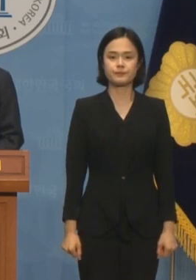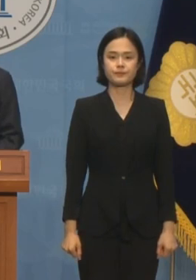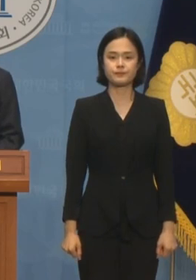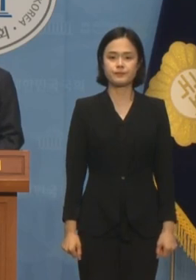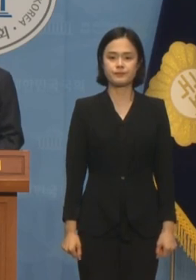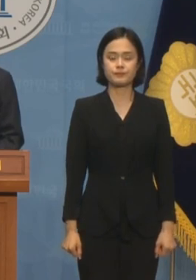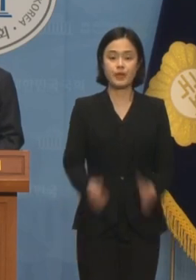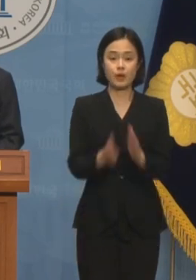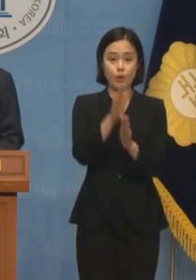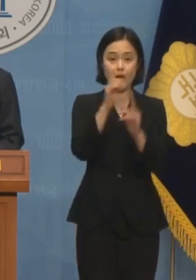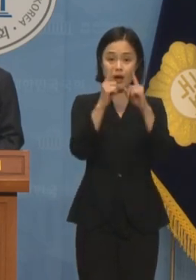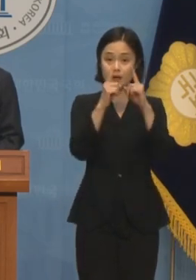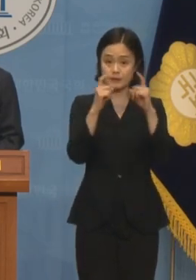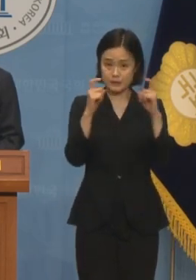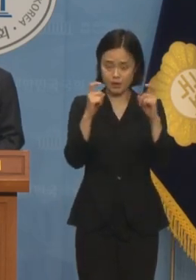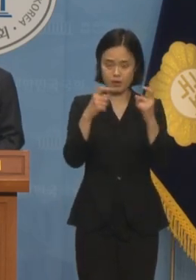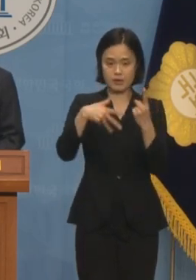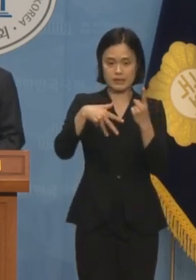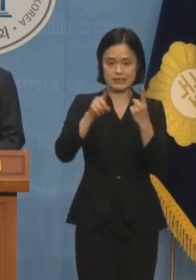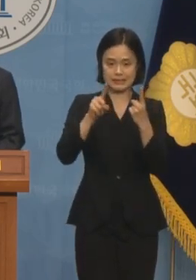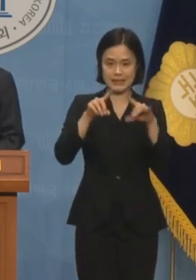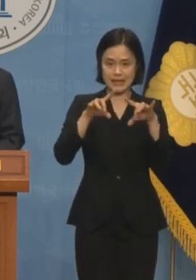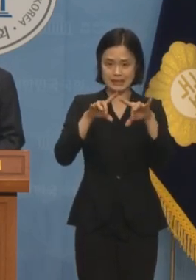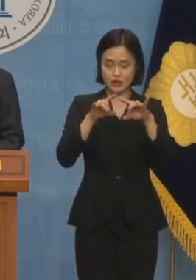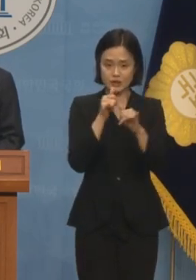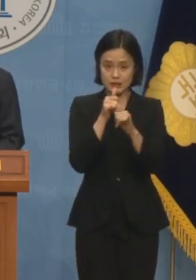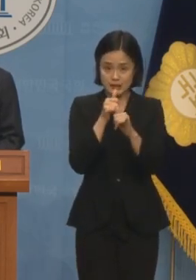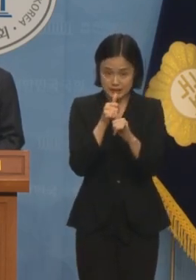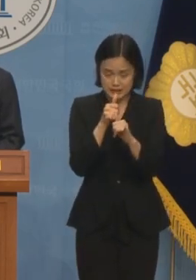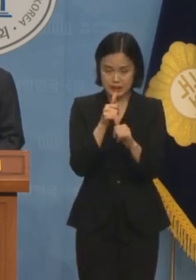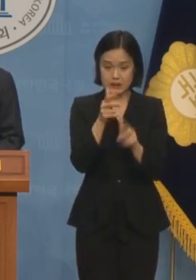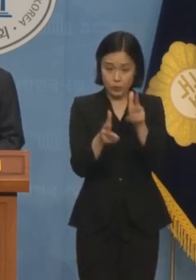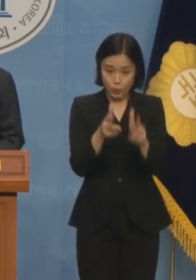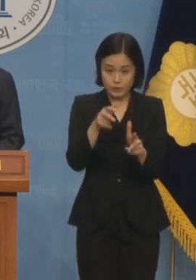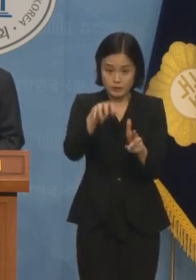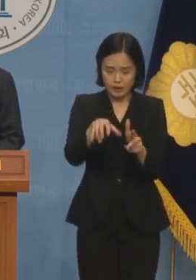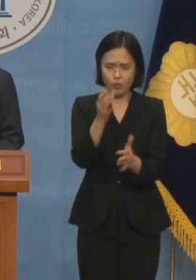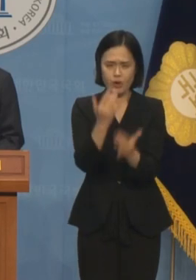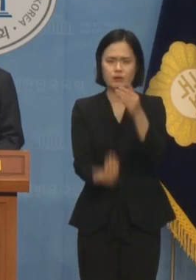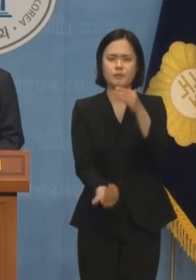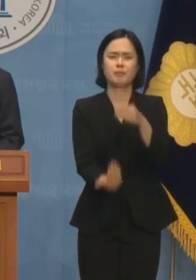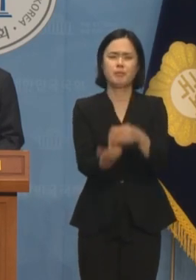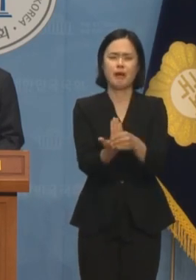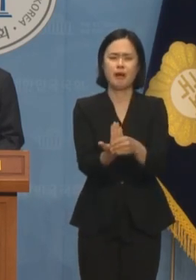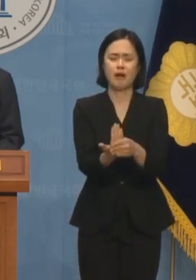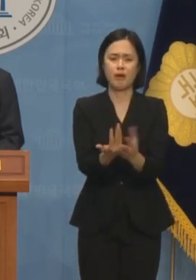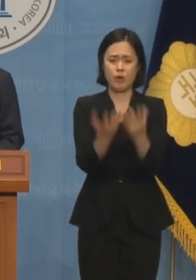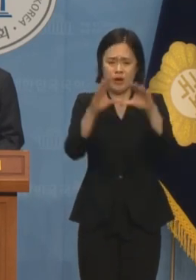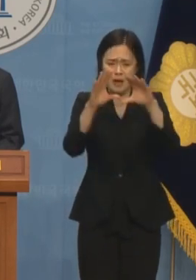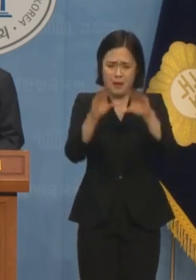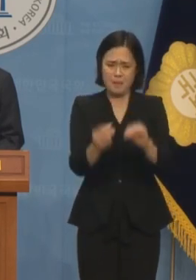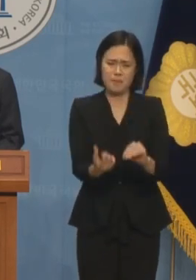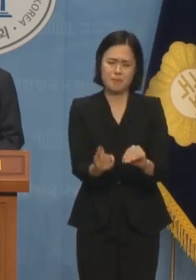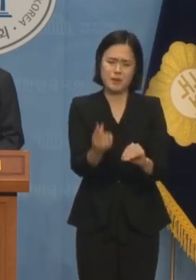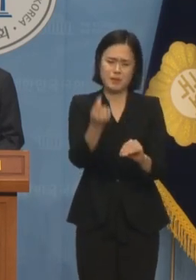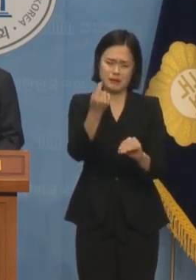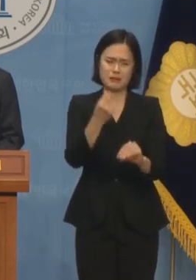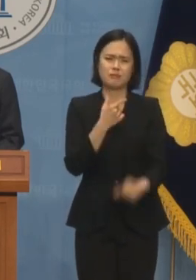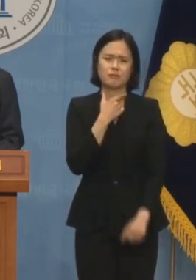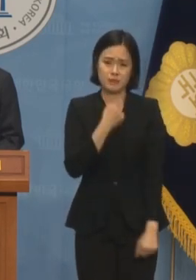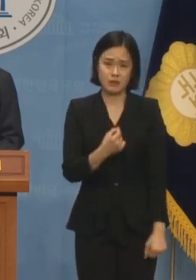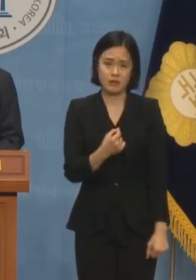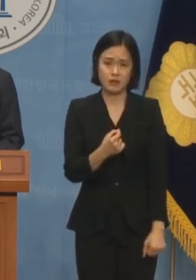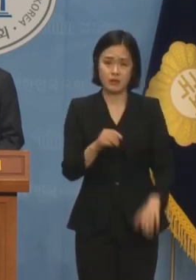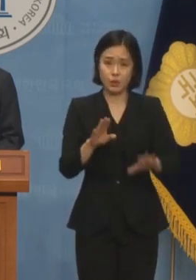화성 1차전지 제조공장 화재가 신속히 진화되기를 바랍니다. 오늘 오전 경기도 화성